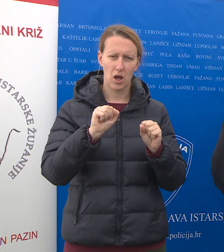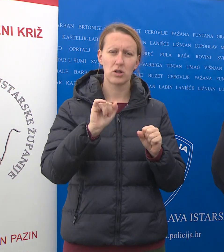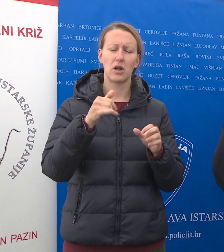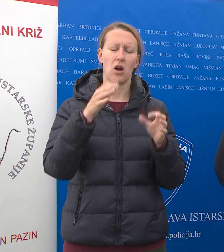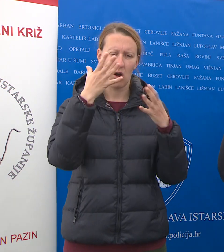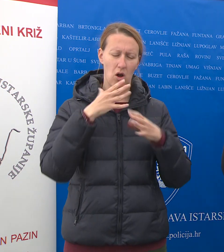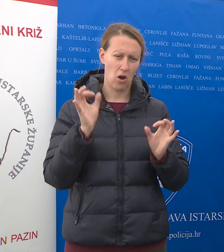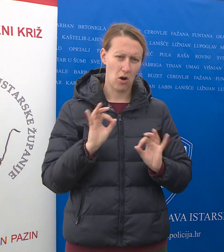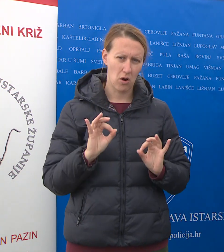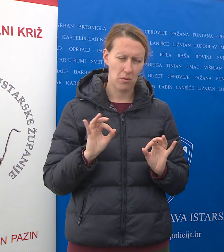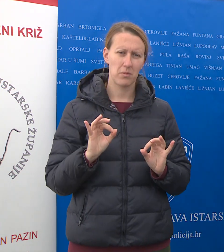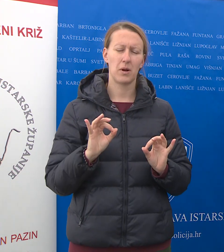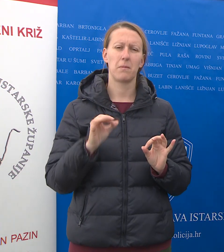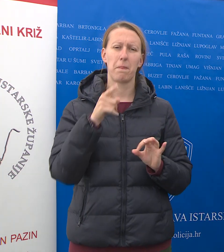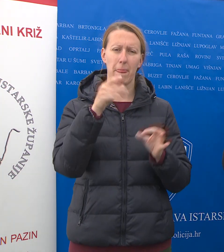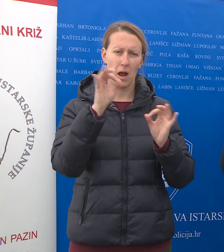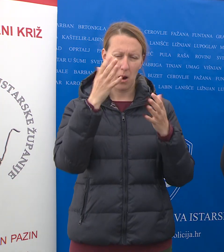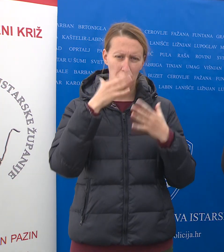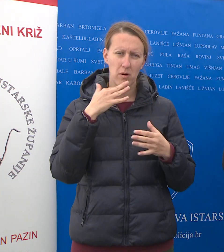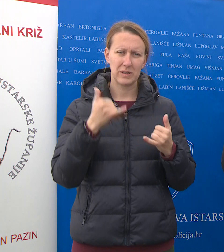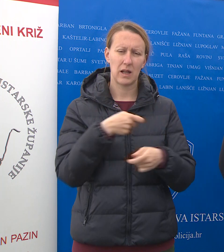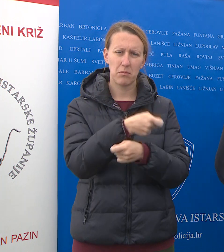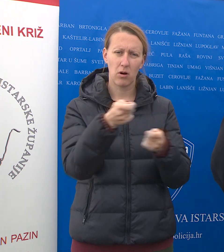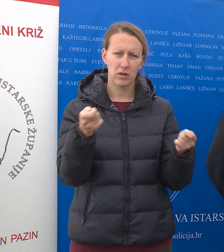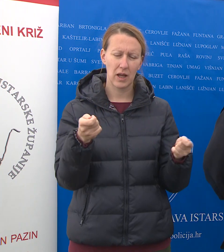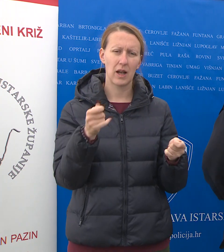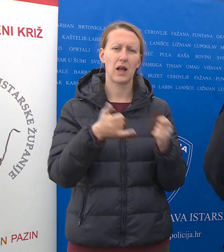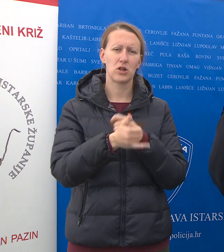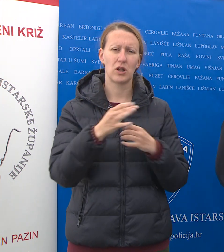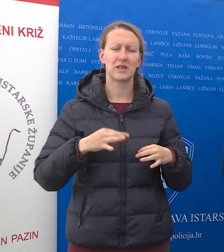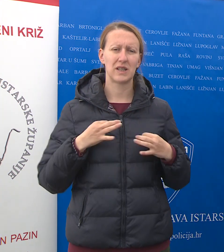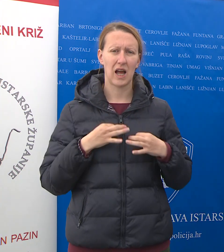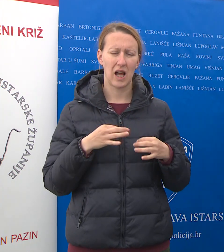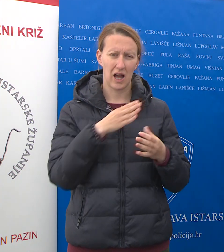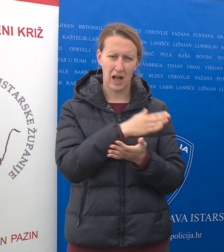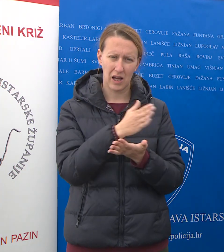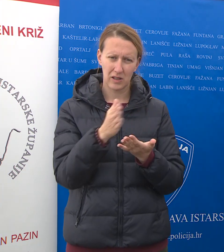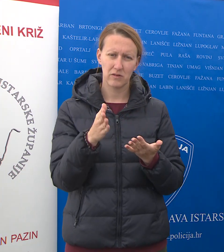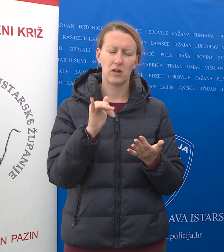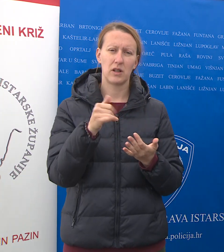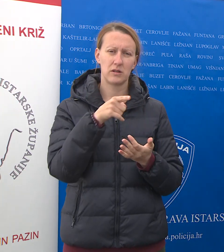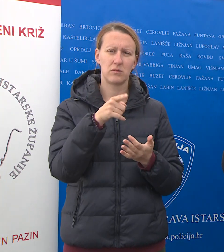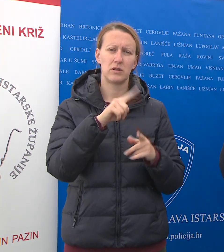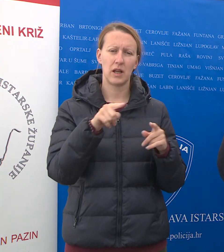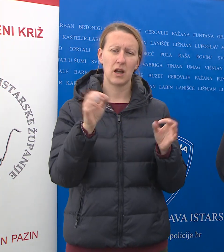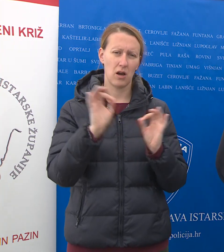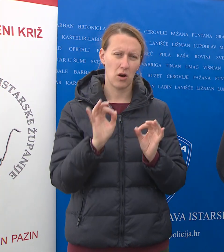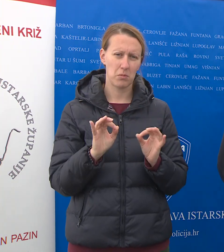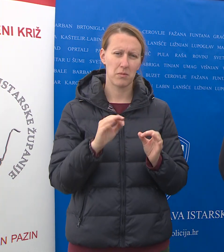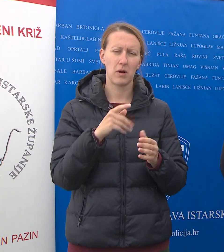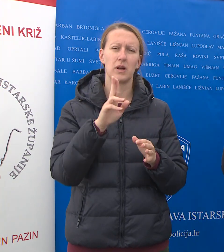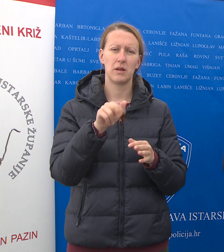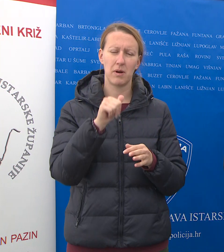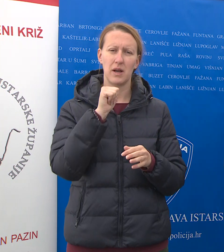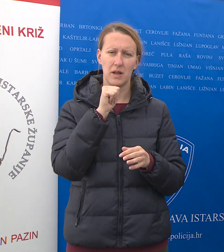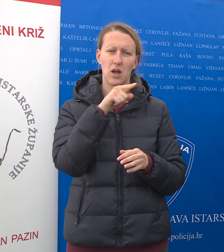sa zaštitnom opremom. Ta oprema koja je sad podijeljena primarno išla zdravstvenim ustanovama, s time da s određenom opremom